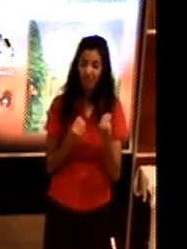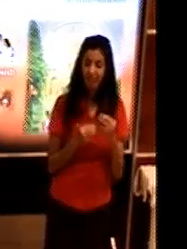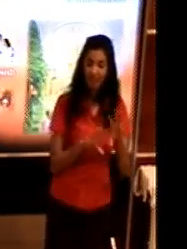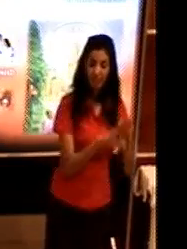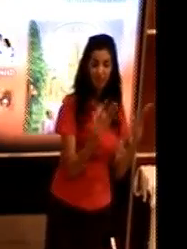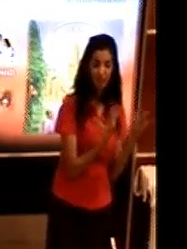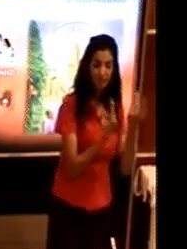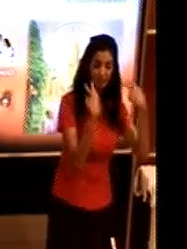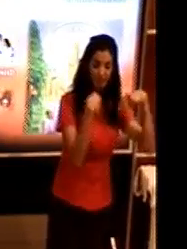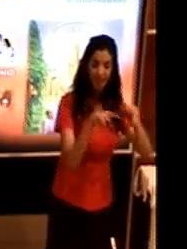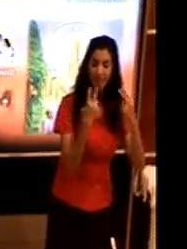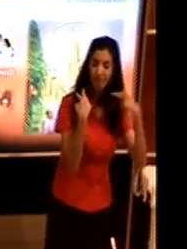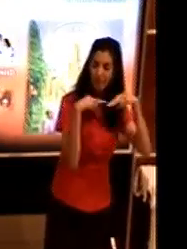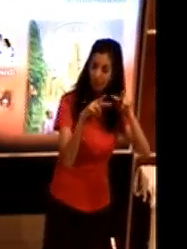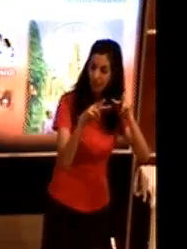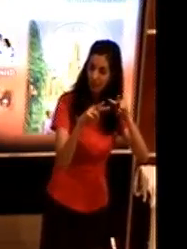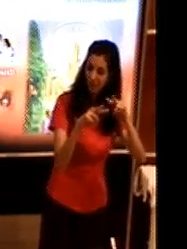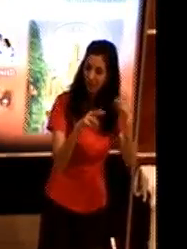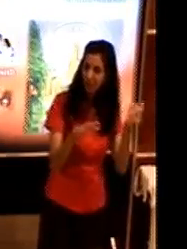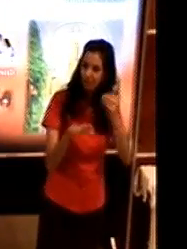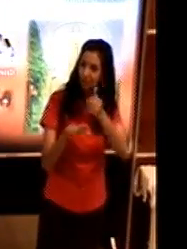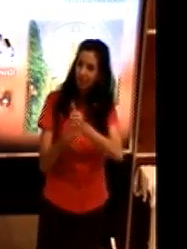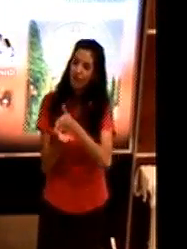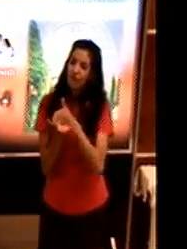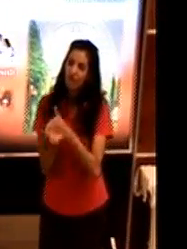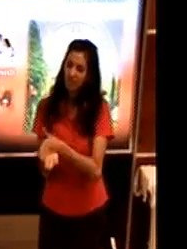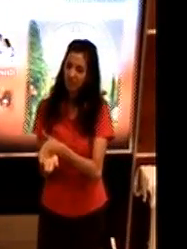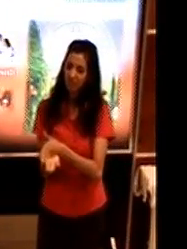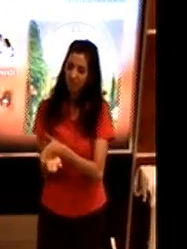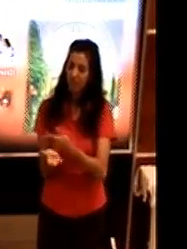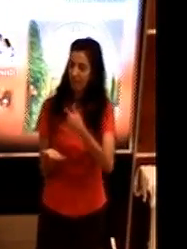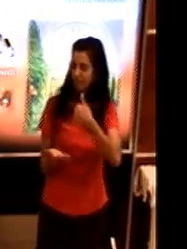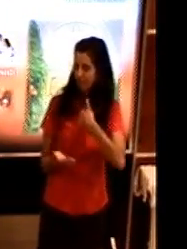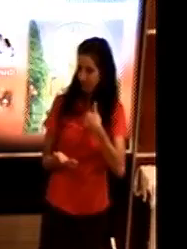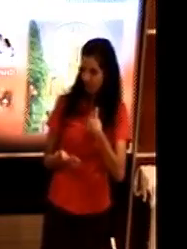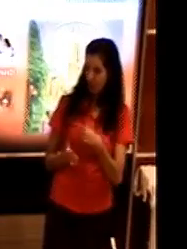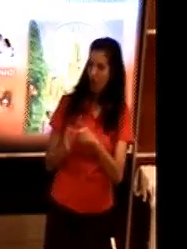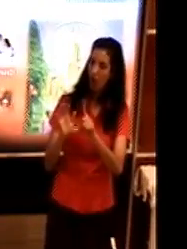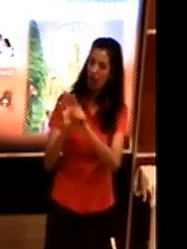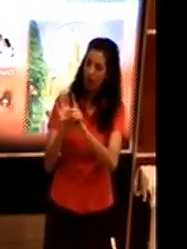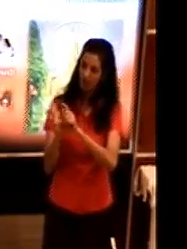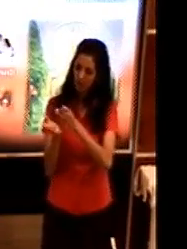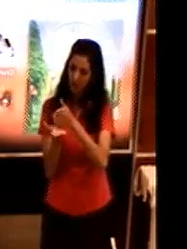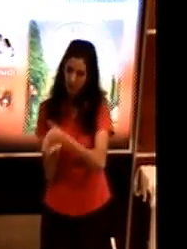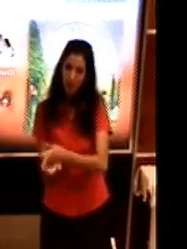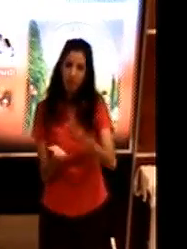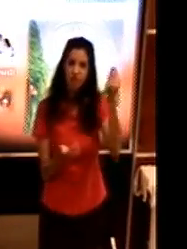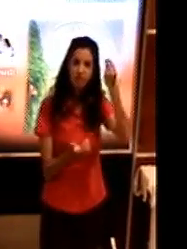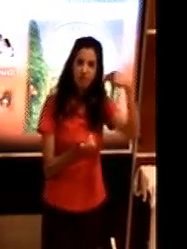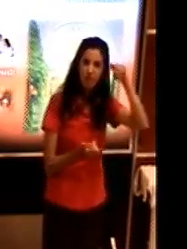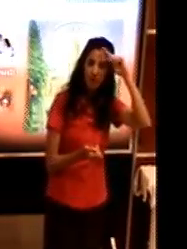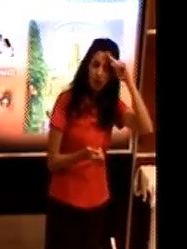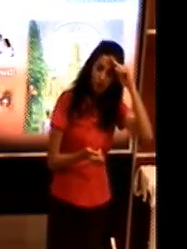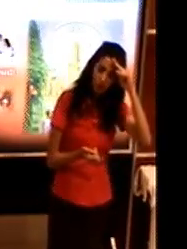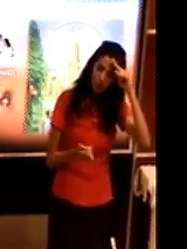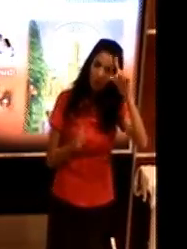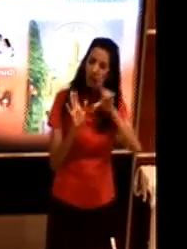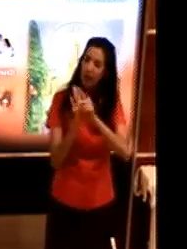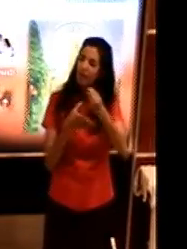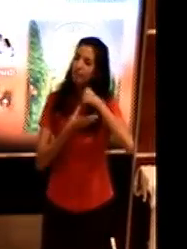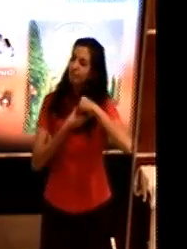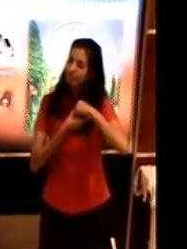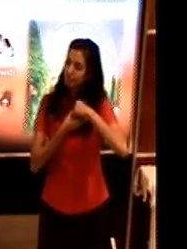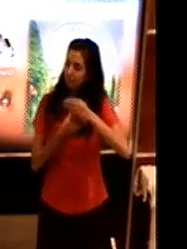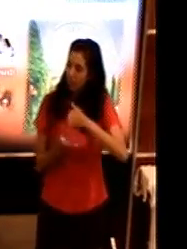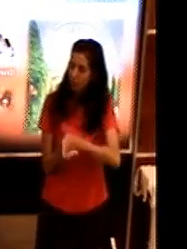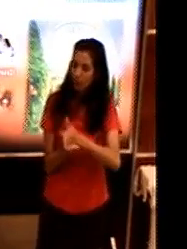Ahora, si guardo el pacto de Dios, si soy fiel en el santo sábado, si la ley de Dios está en mi corazón,